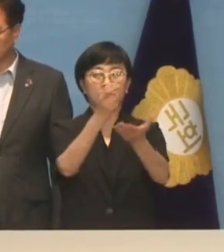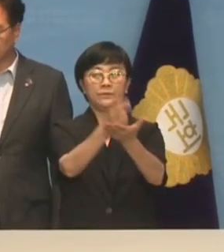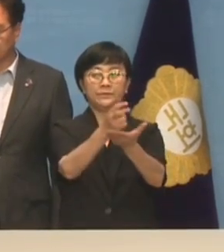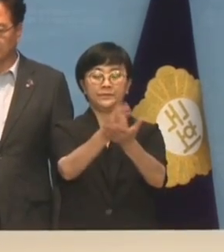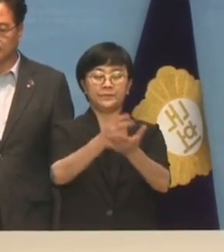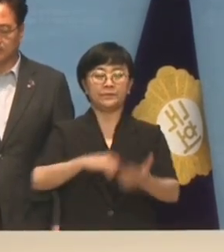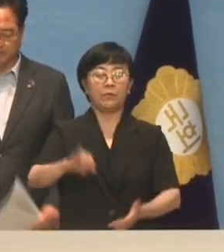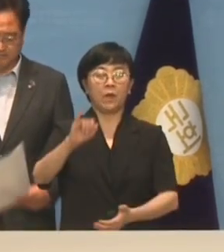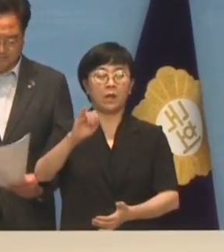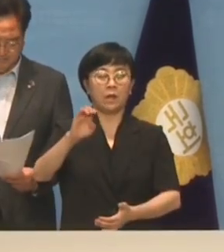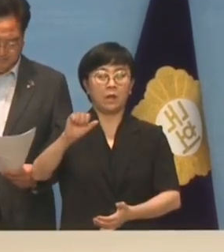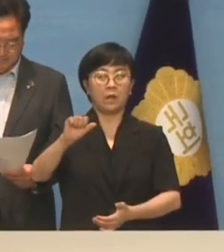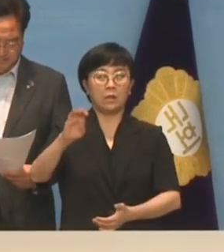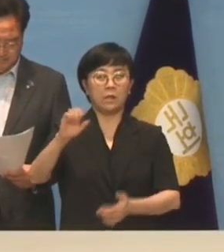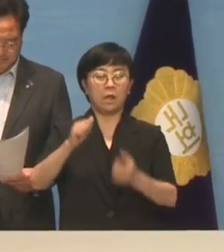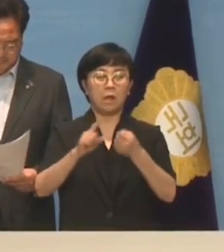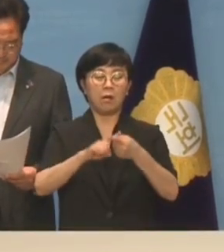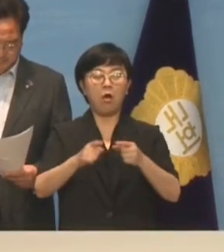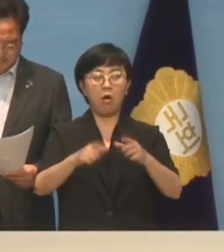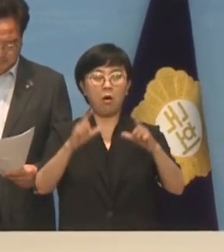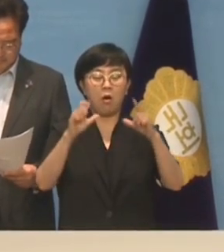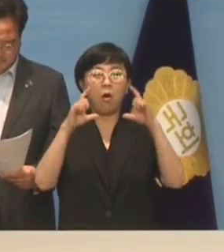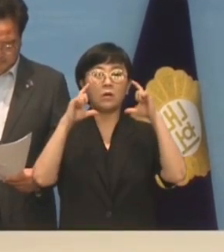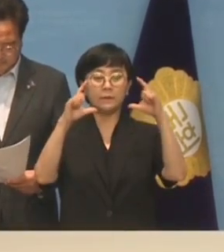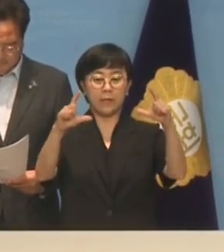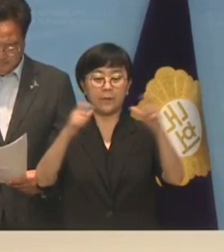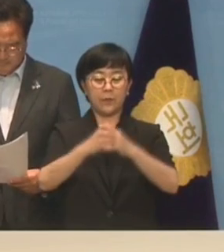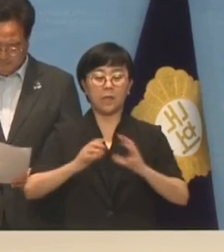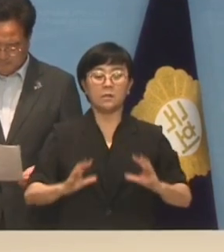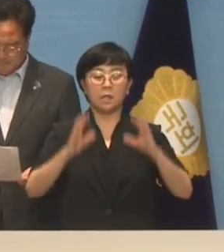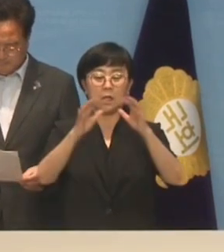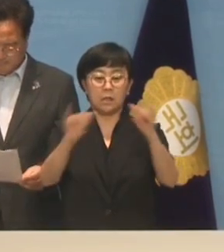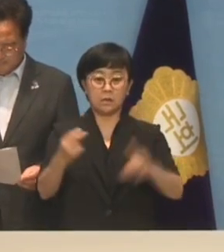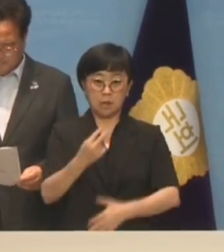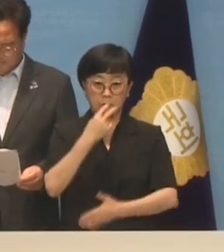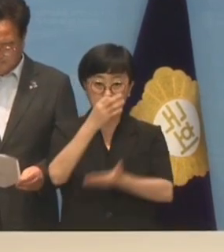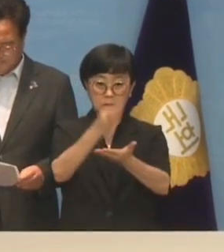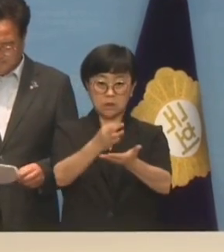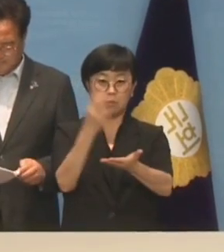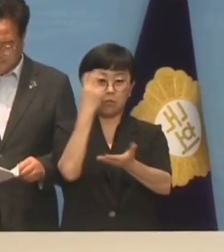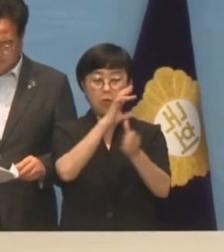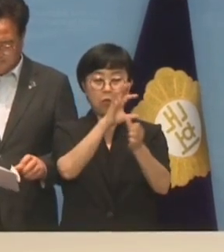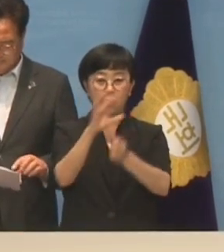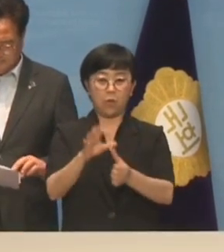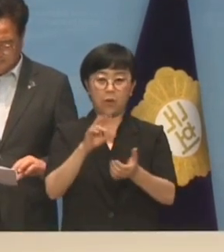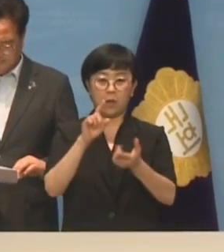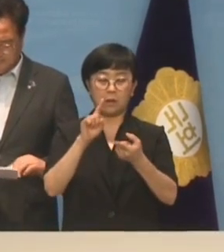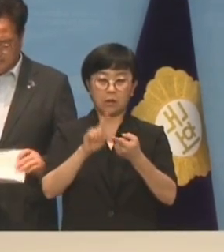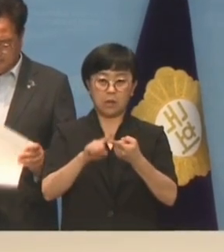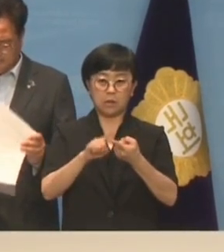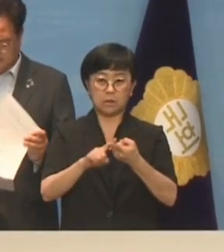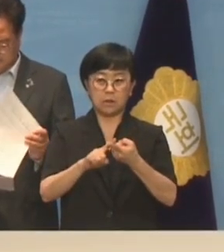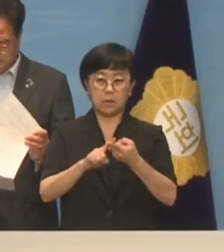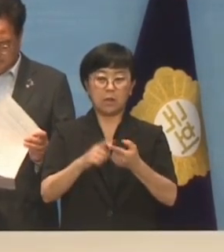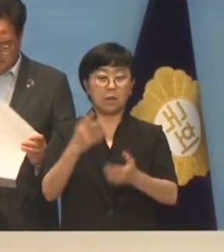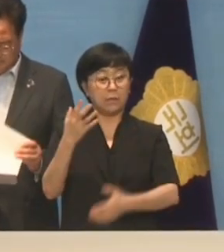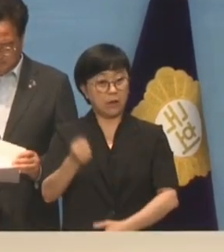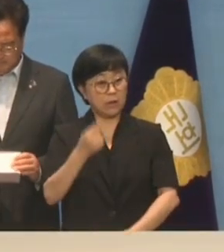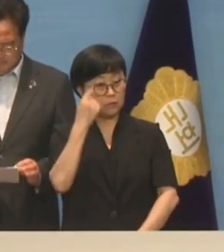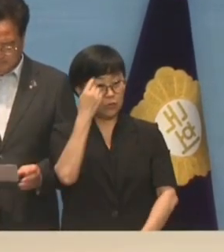국제법 IAEA 헌장 세계인의 생명과 재산 보호의 관점에서